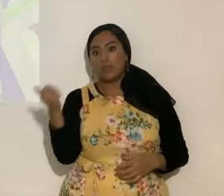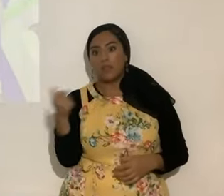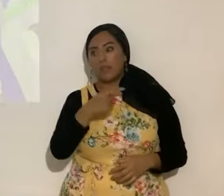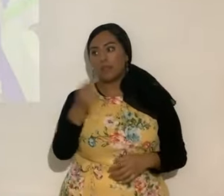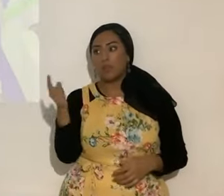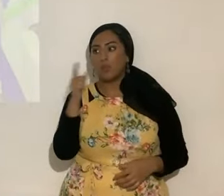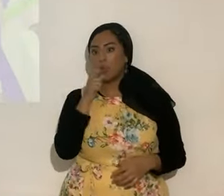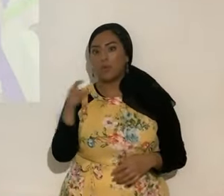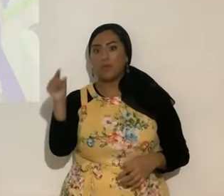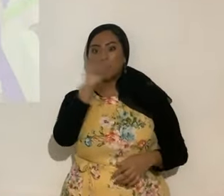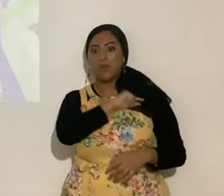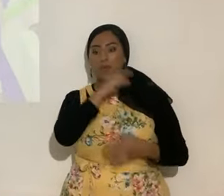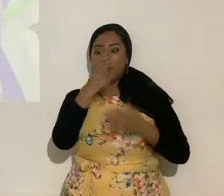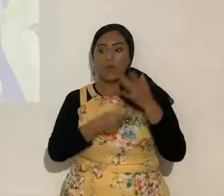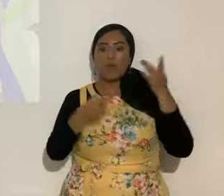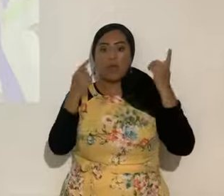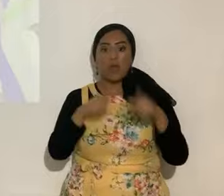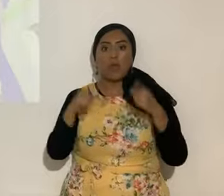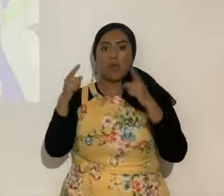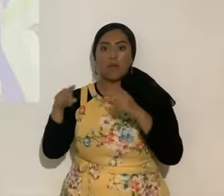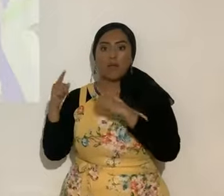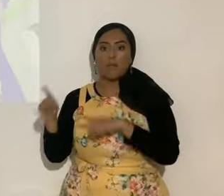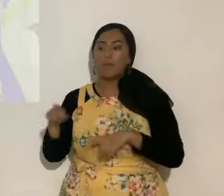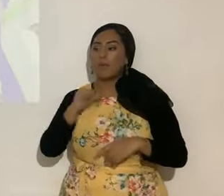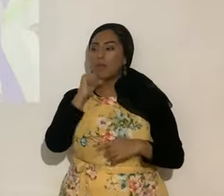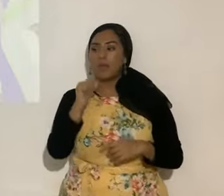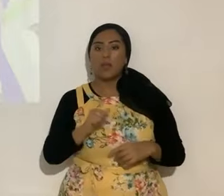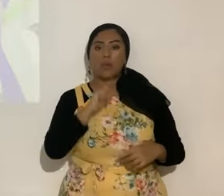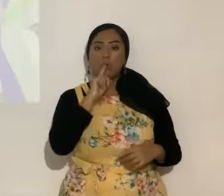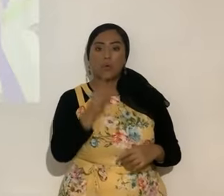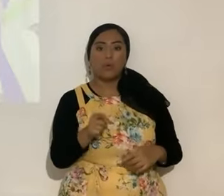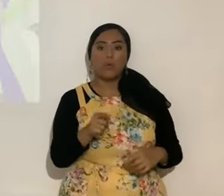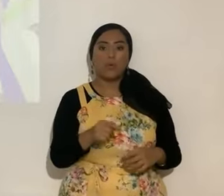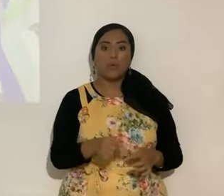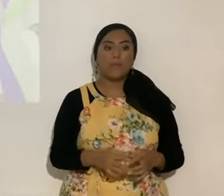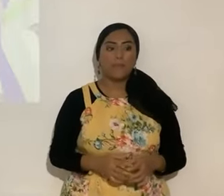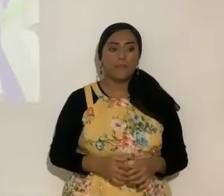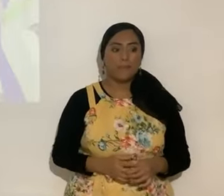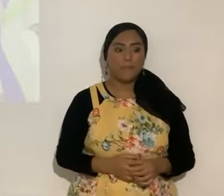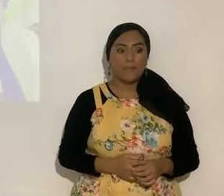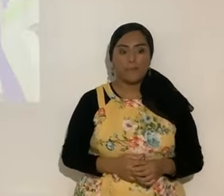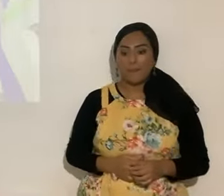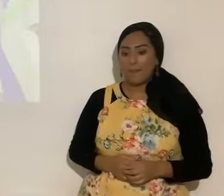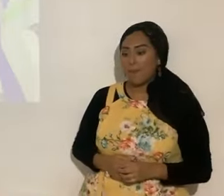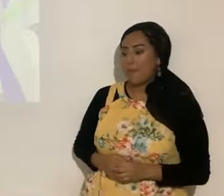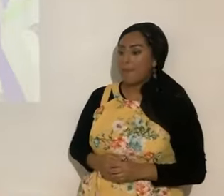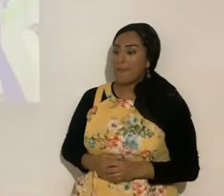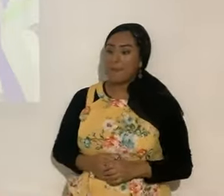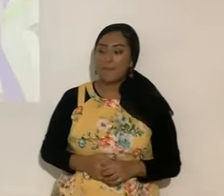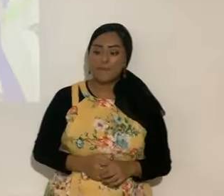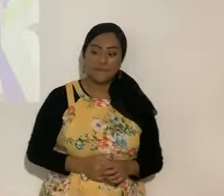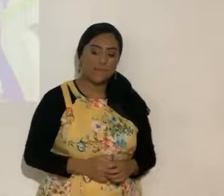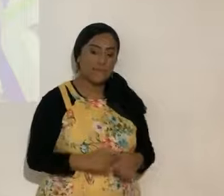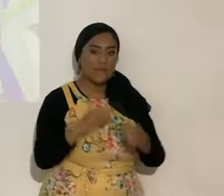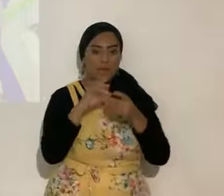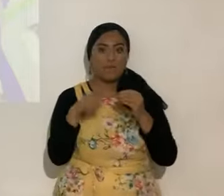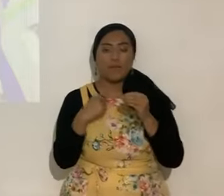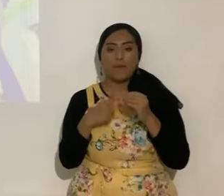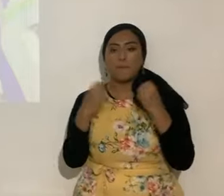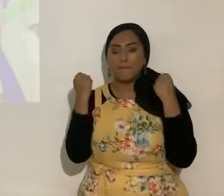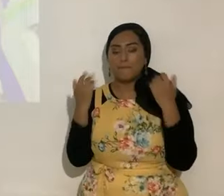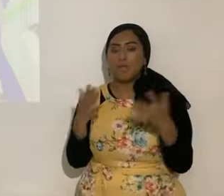culpables de lo que te pasa y que no es cierto, y tú te la crees. En el caso, por ejemplo, de varias